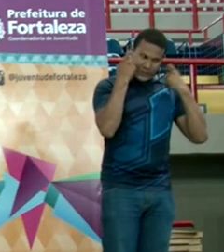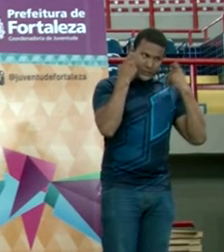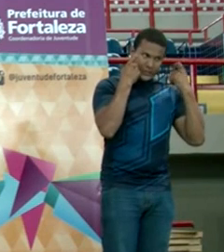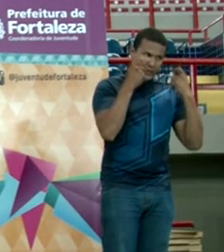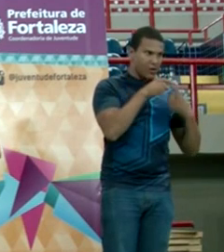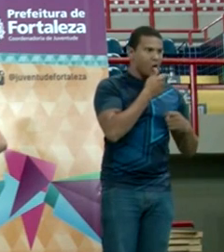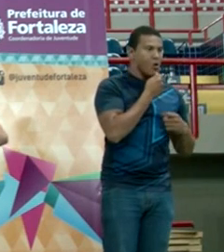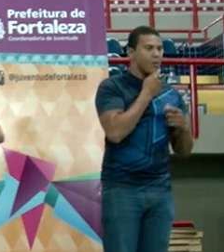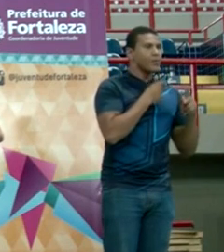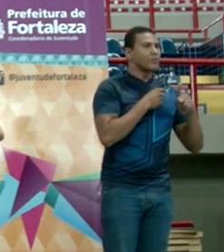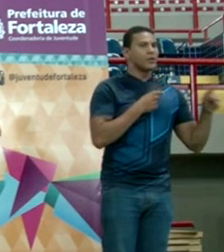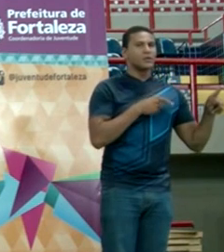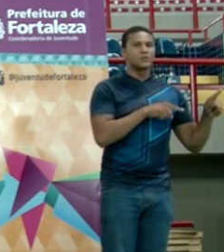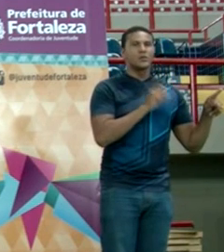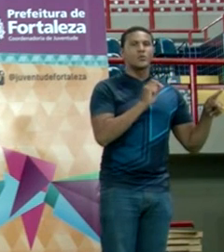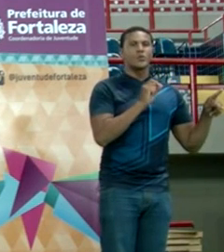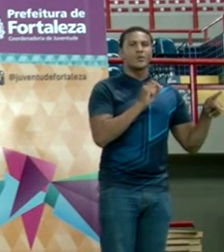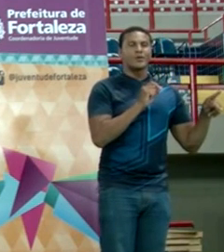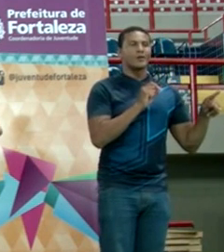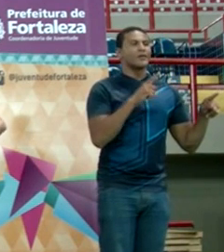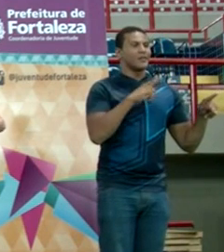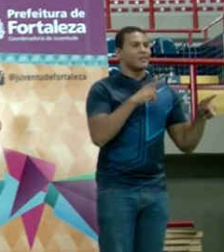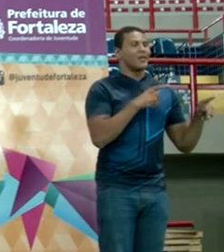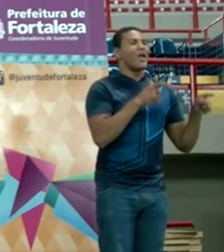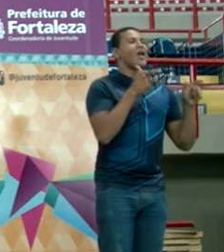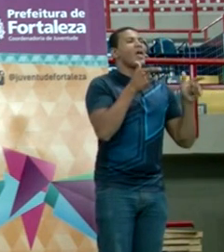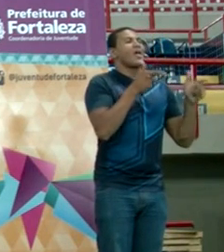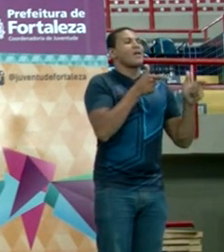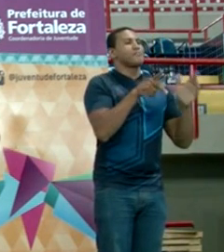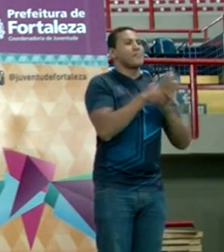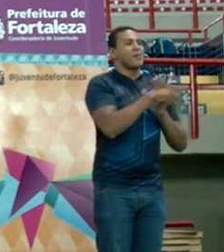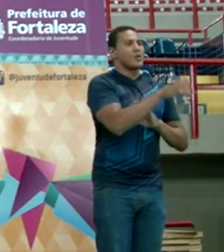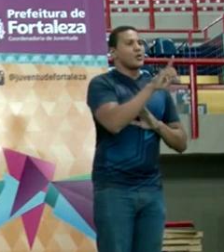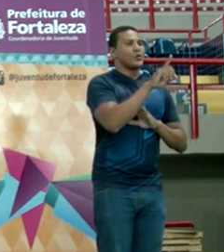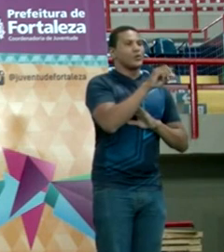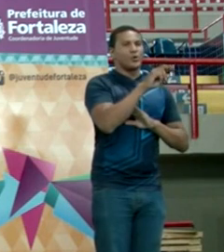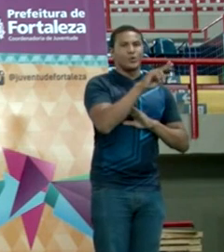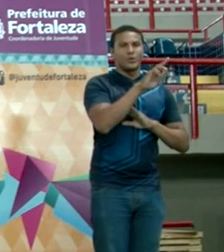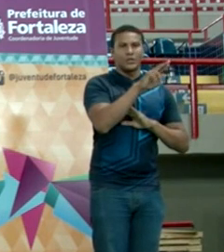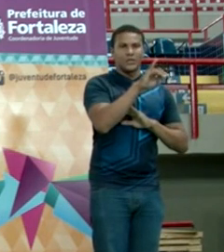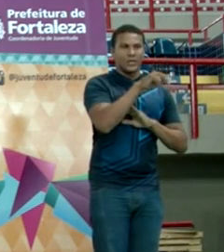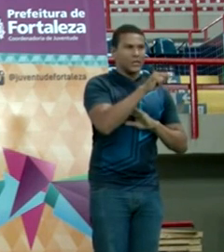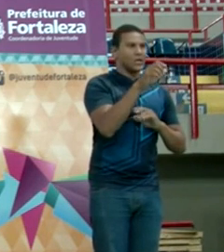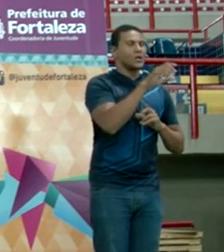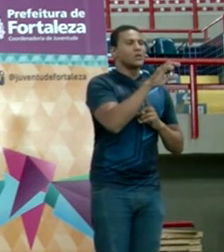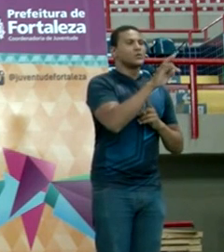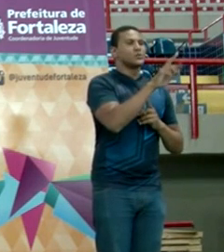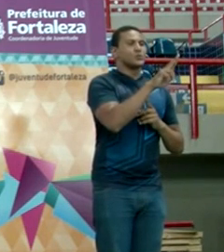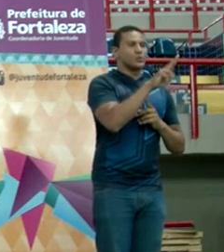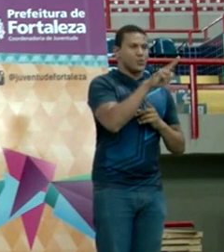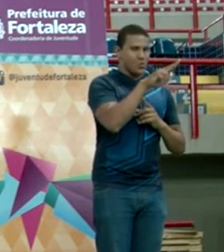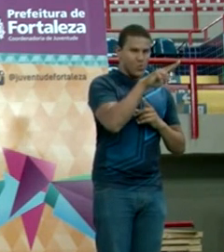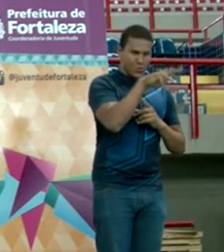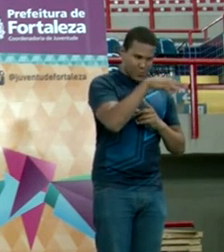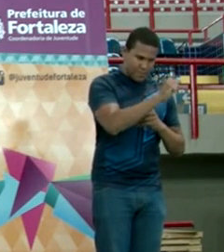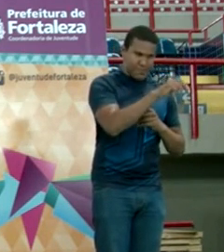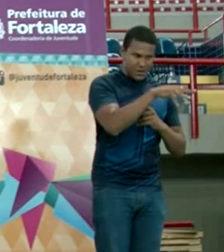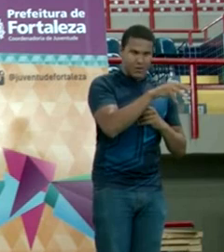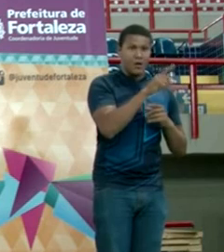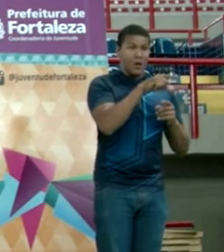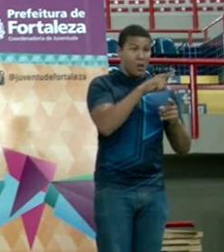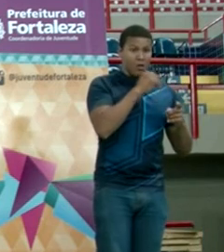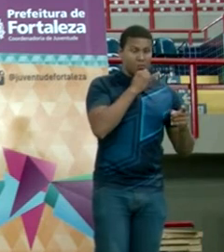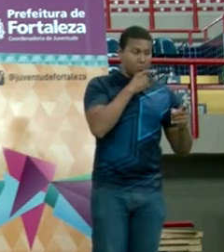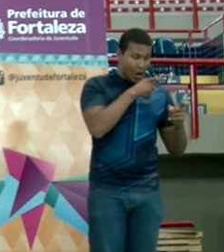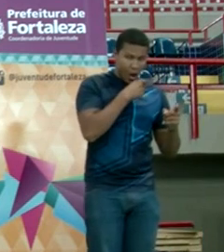Truman montou o que a gente chama de doutrina Truman. Ele não só acreditava na ameaça comunista, como foi aprovado no